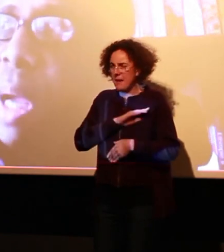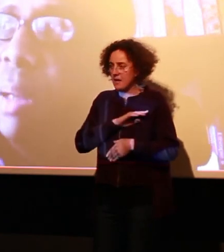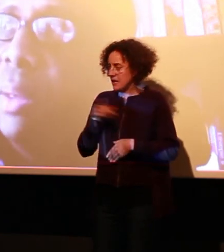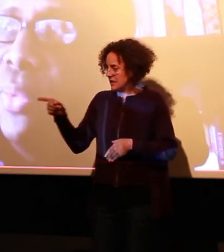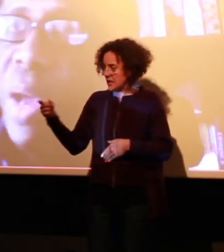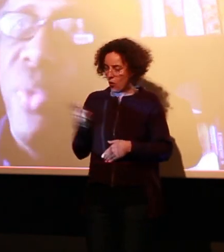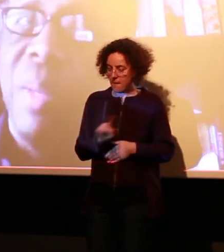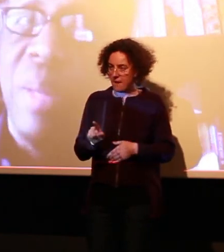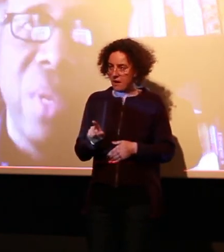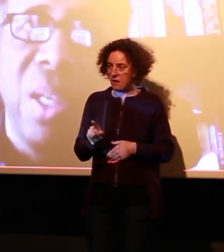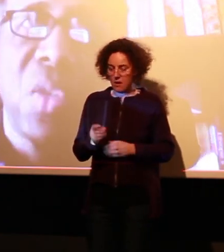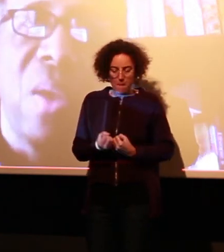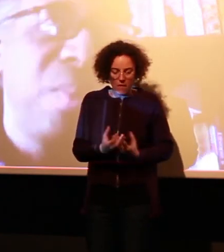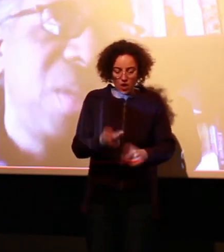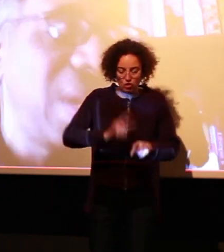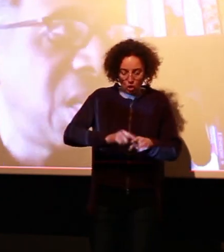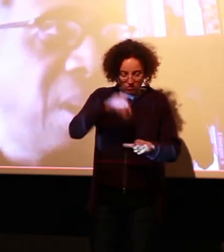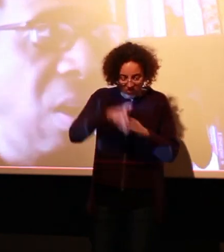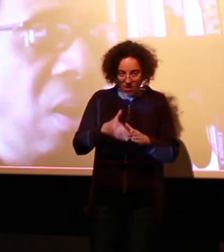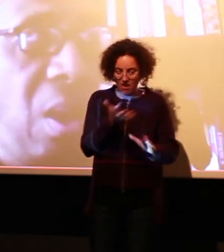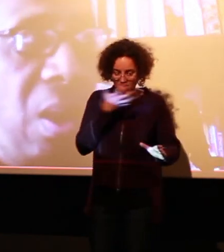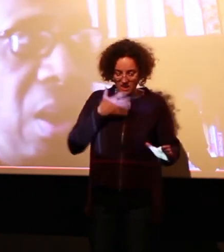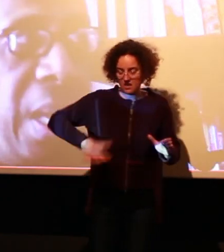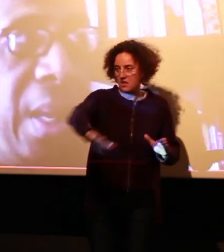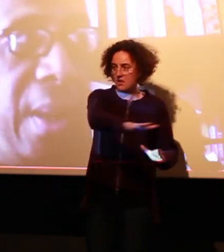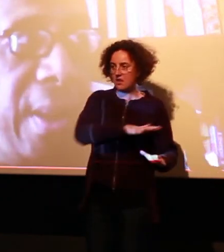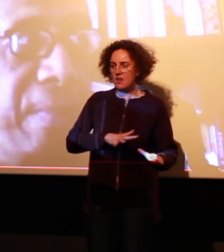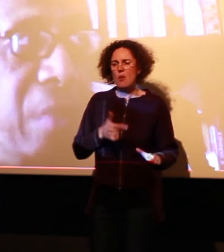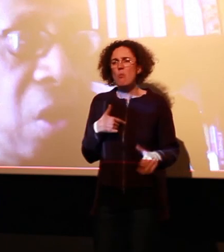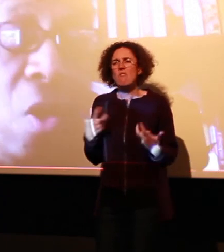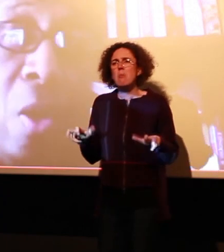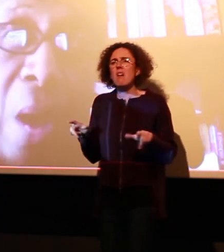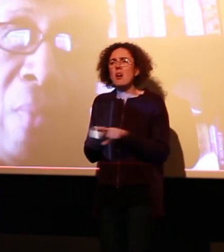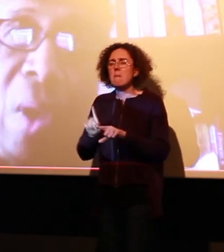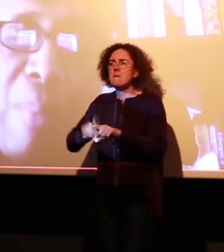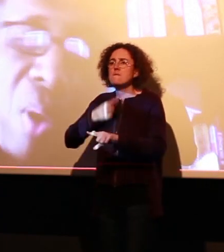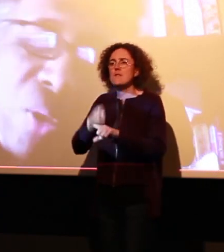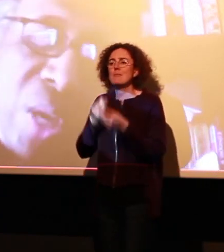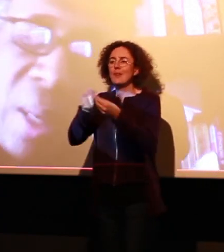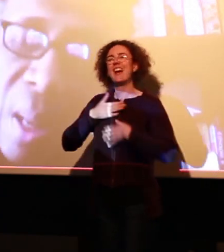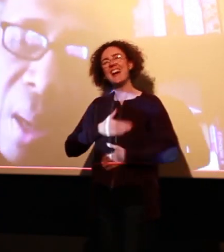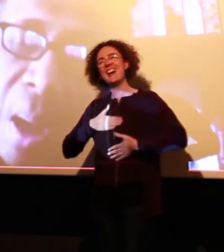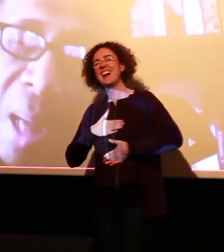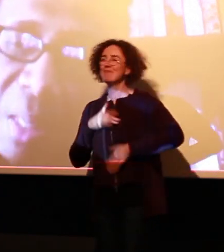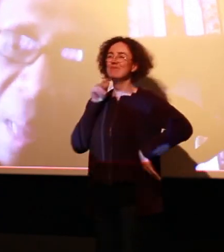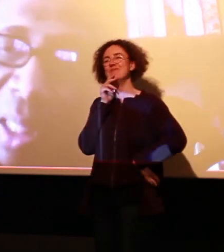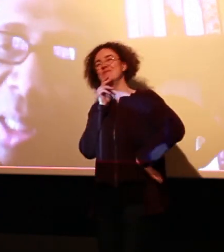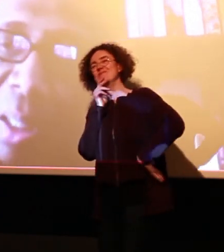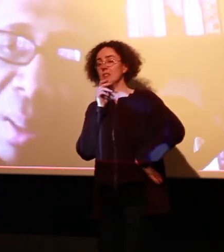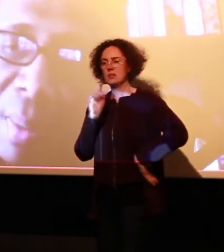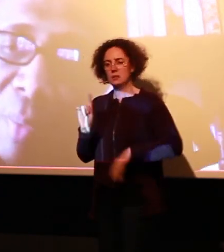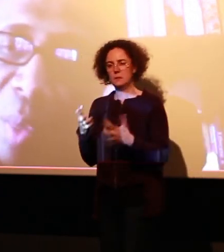moi, faire un film en Afrique qui soit un film de divertissement. Et le rapport que j'ai à cette